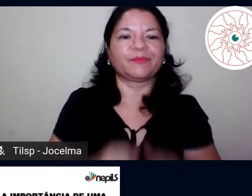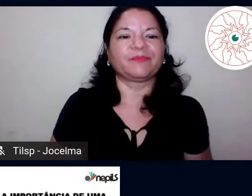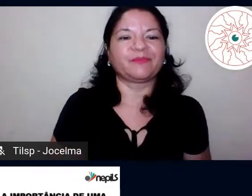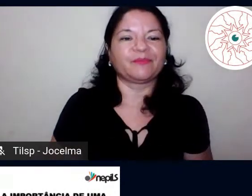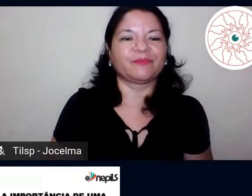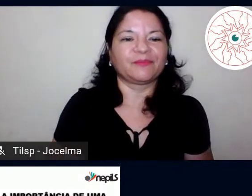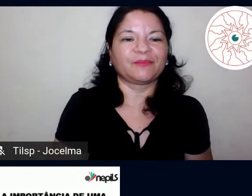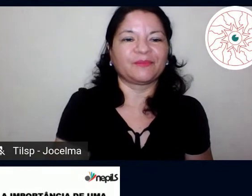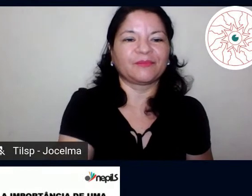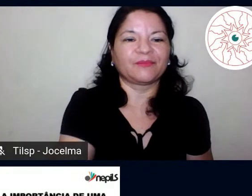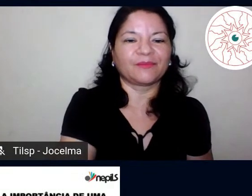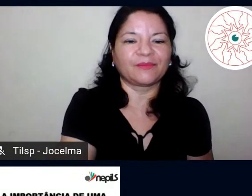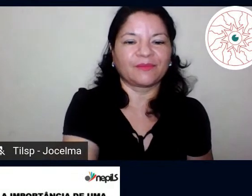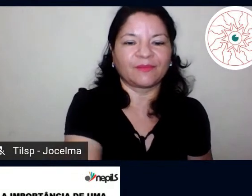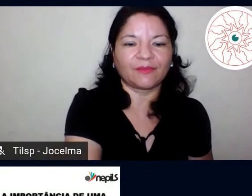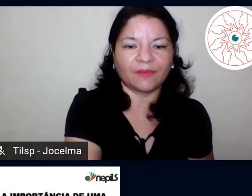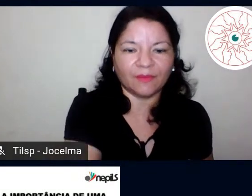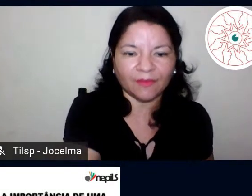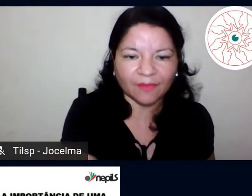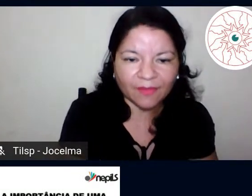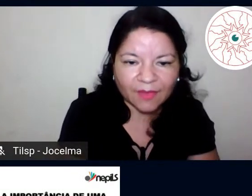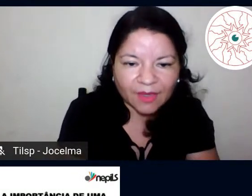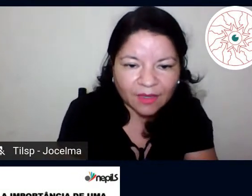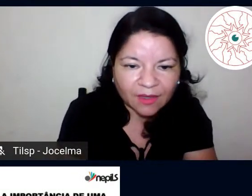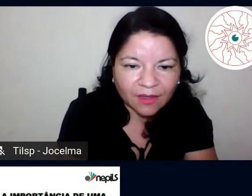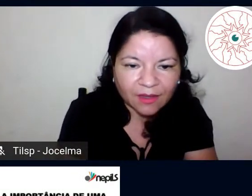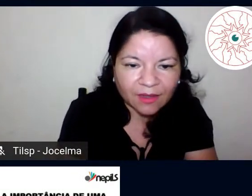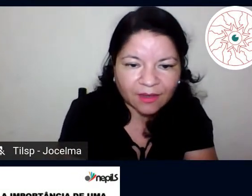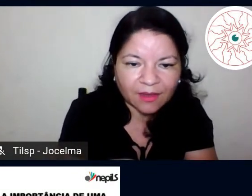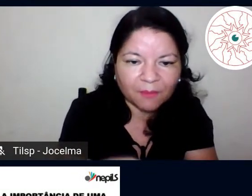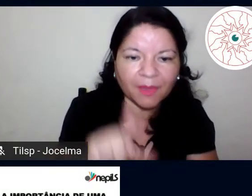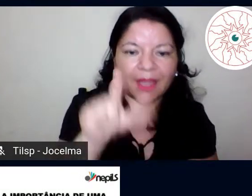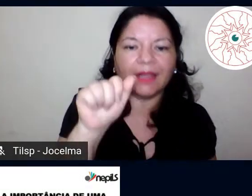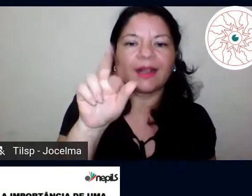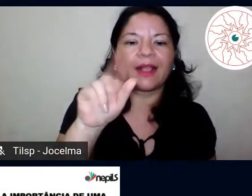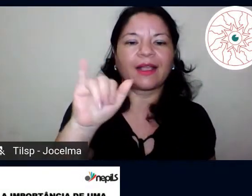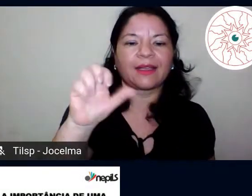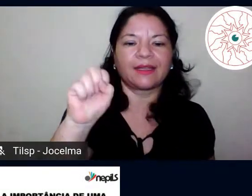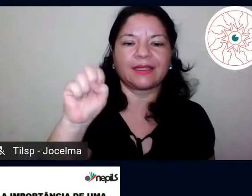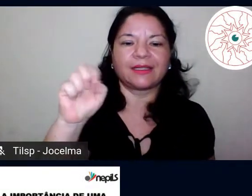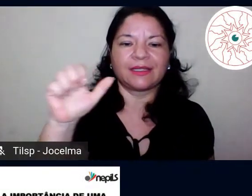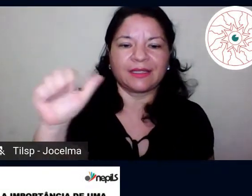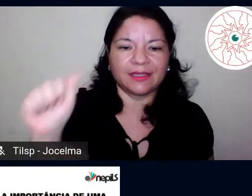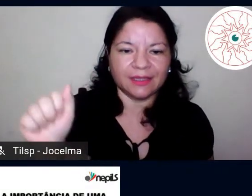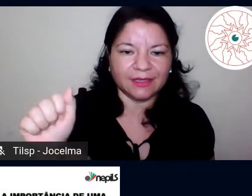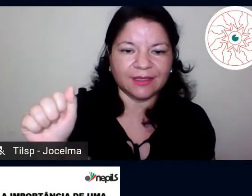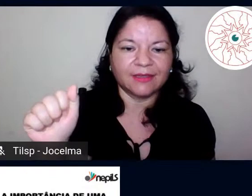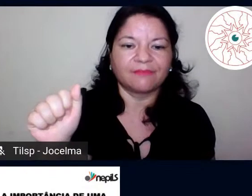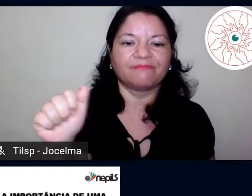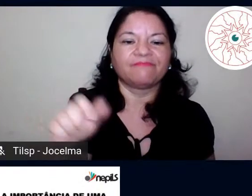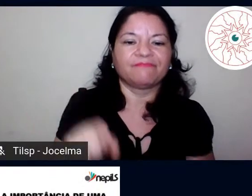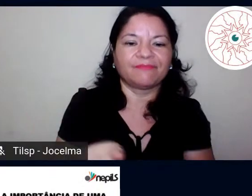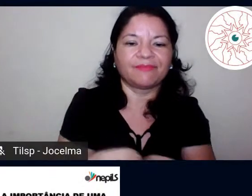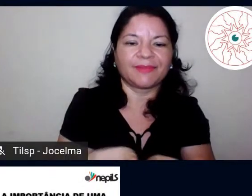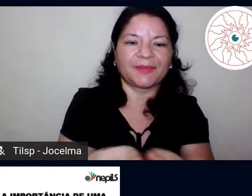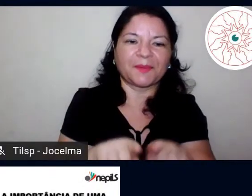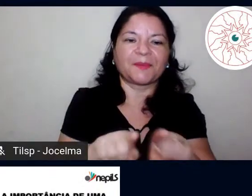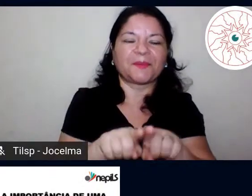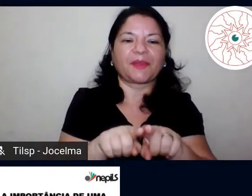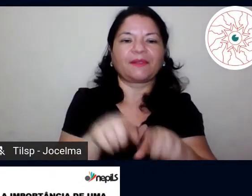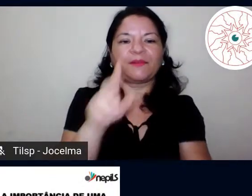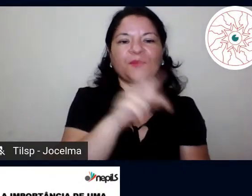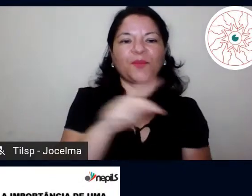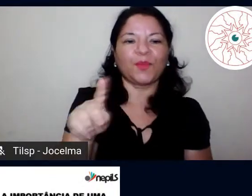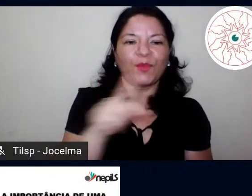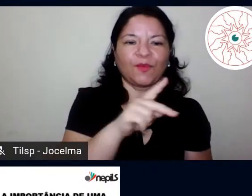por mim, faz parte do do grupo de pesquisa que eu coordeno e Larissa da Silva Rebolsas, professora da Universidade